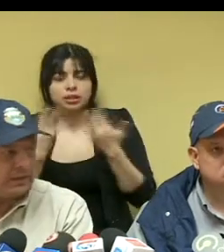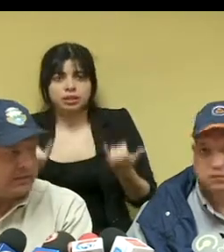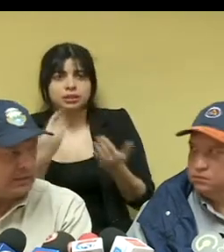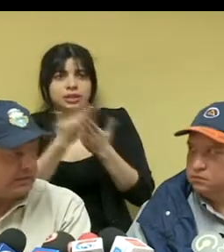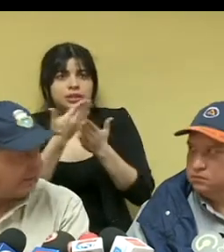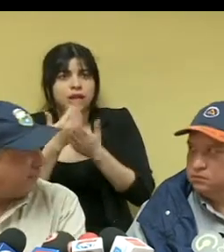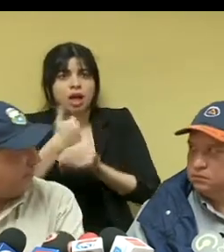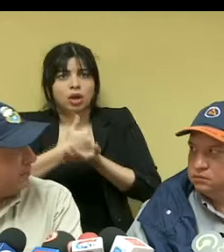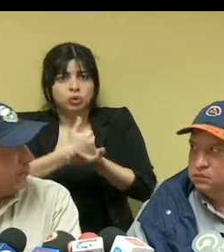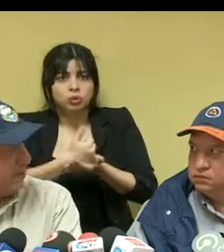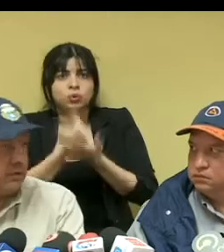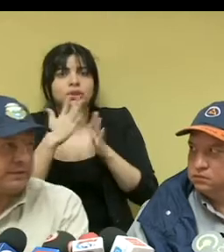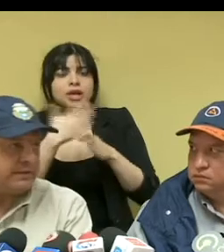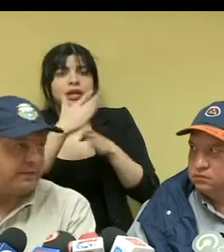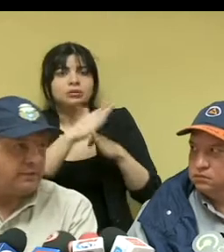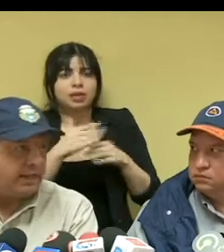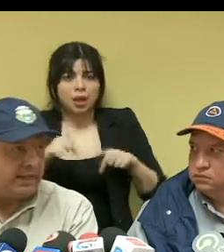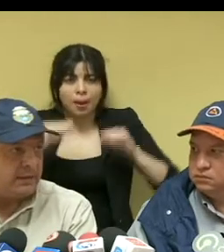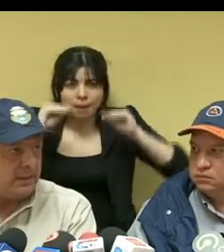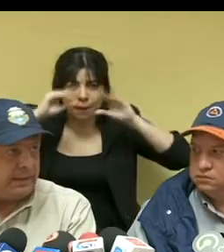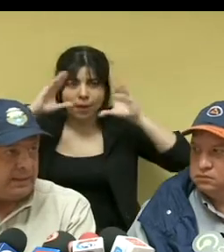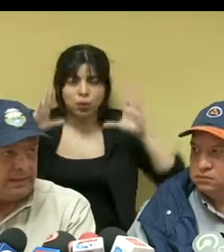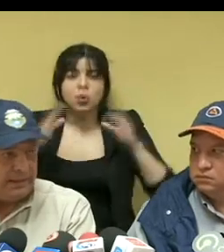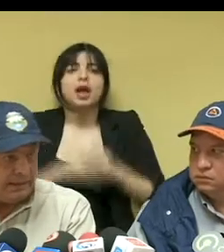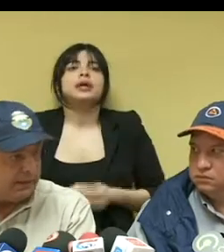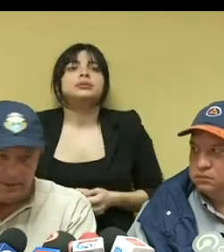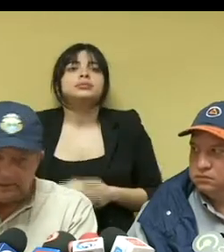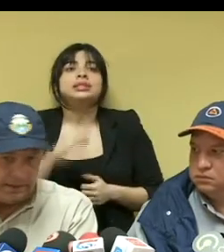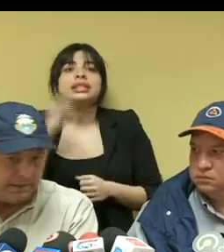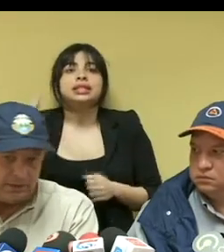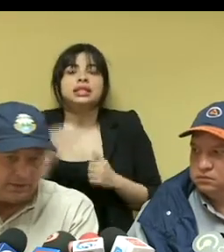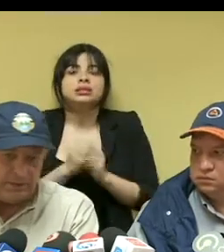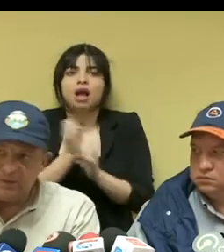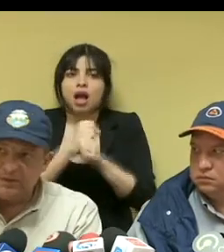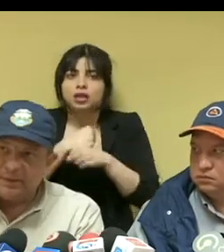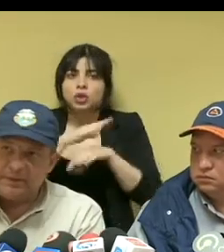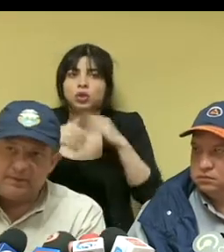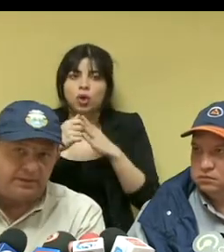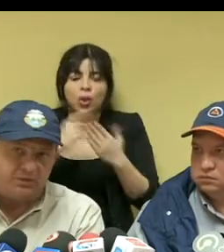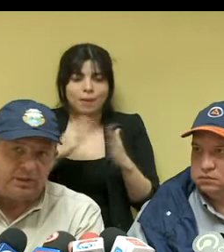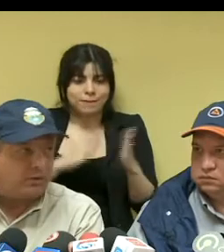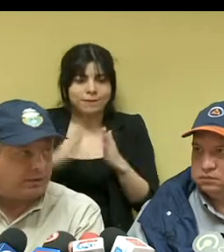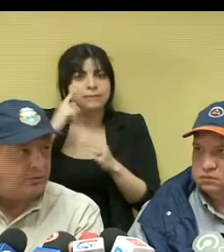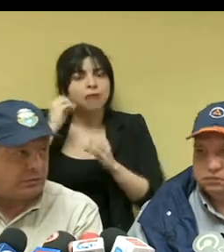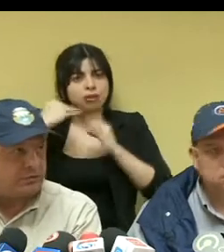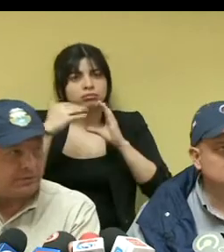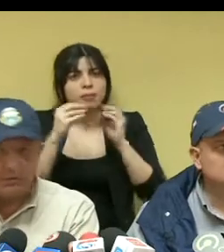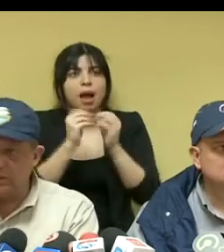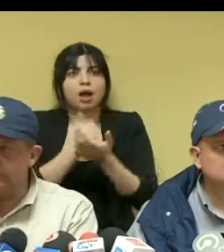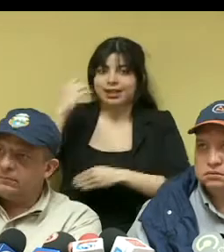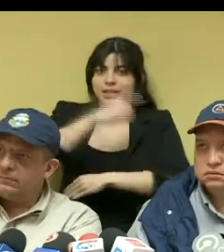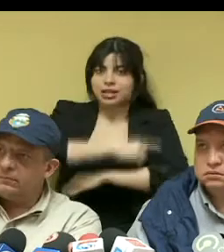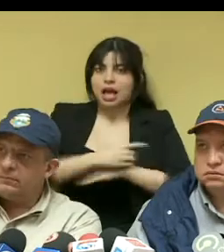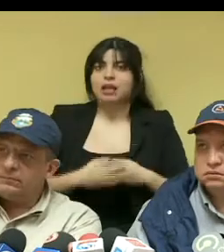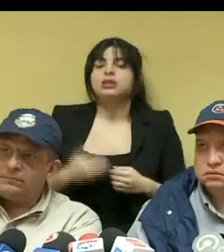Están llegando, la ayuda se está distribuyendo desde esta madrugada y se están haciendo las previsiones para mandar más ayuda a lo largo de las próximas